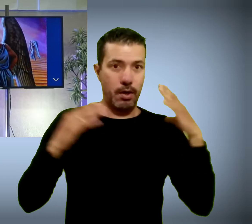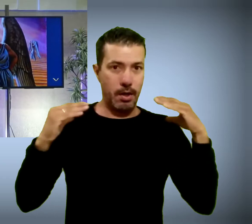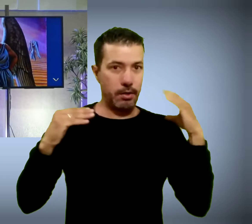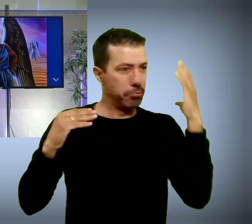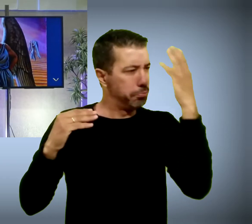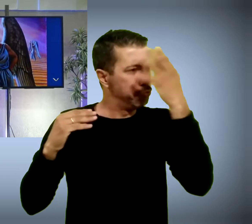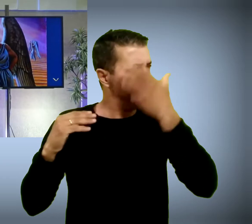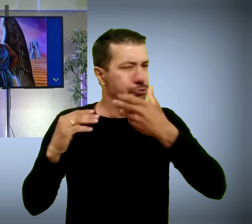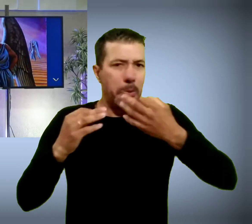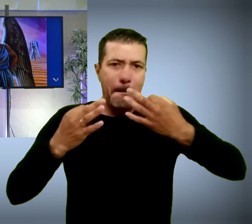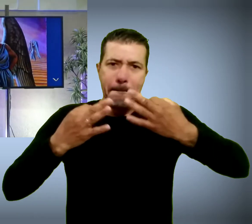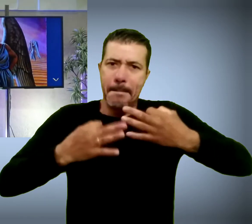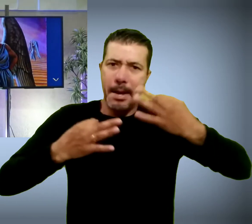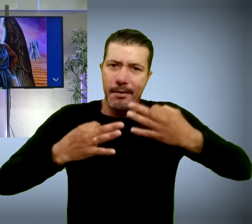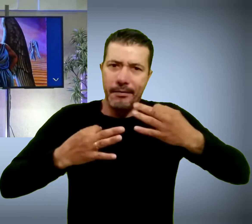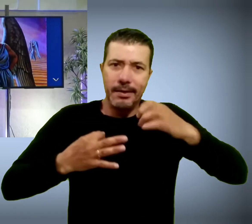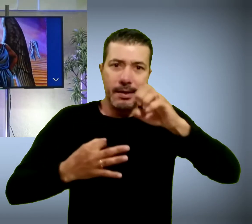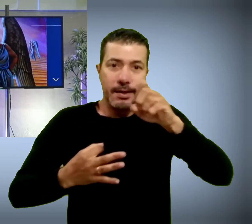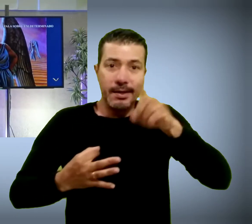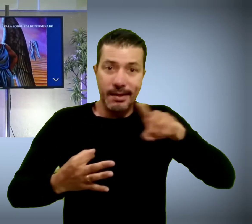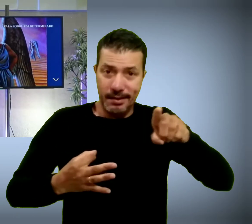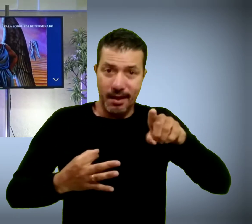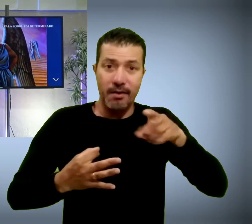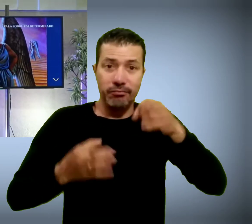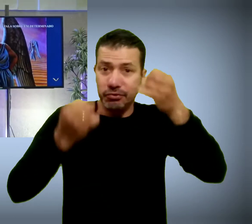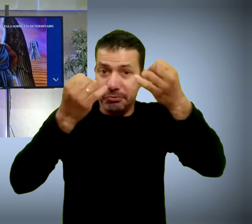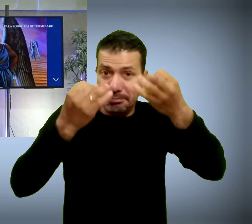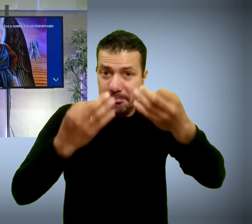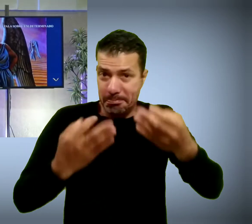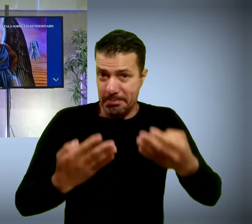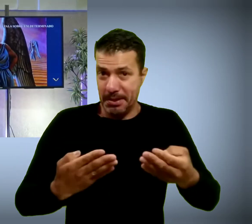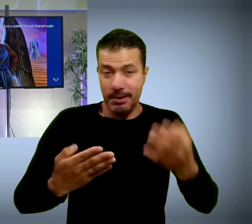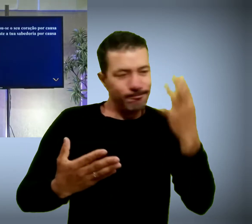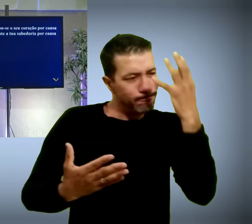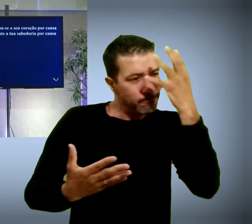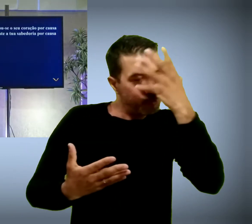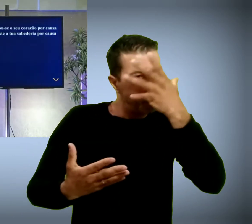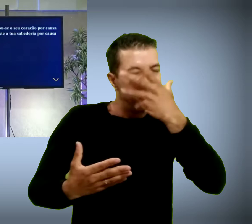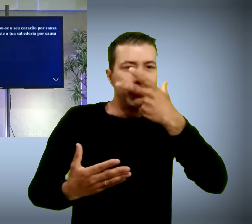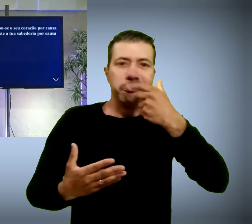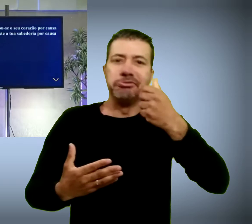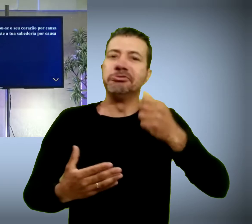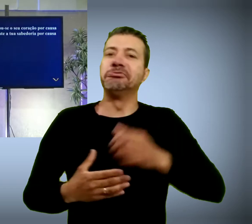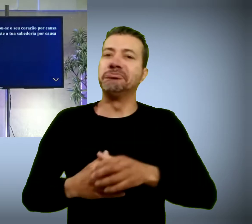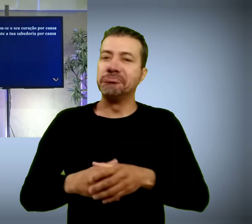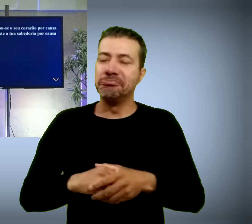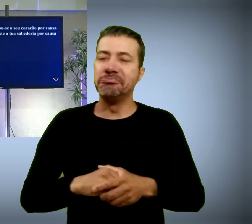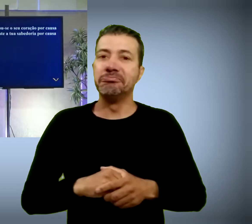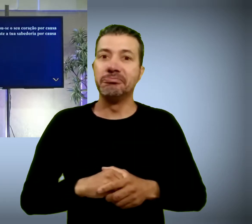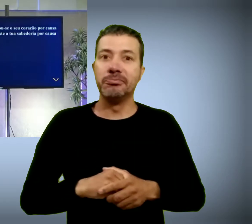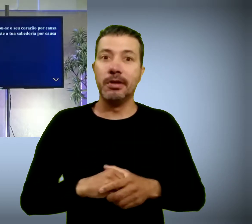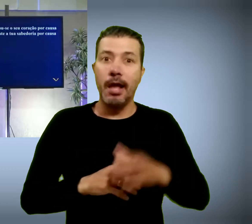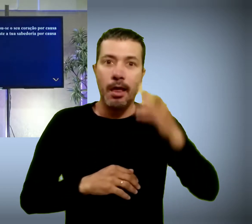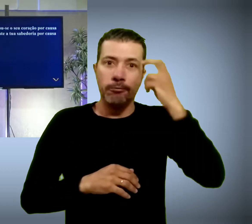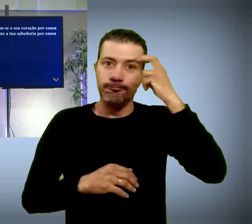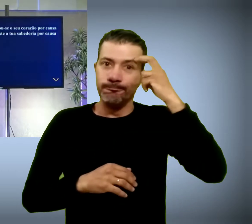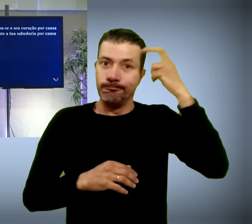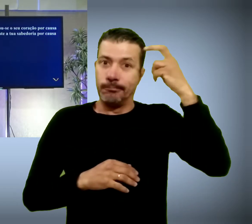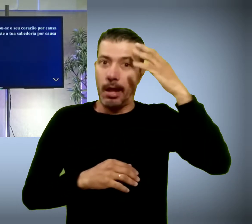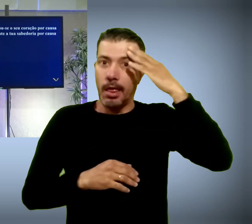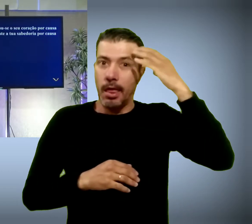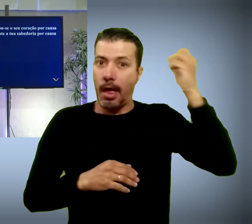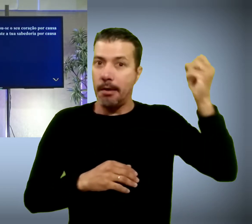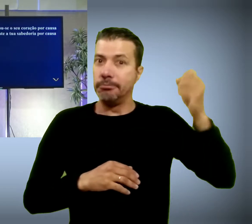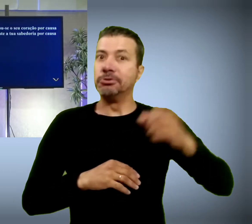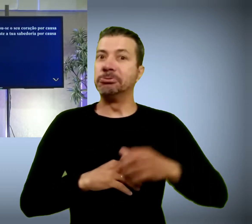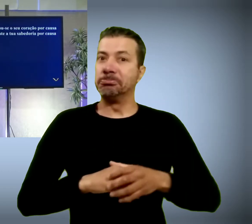bonito, perfeito. Ezequiel fala isso, ele era perfeito em formosura, tinha muita sabedoria,